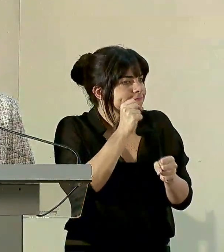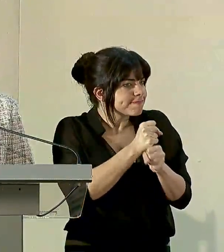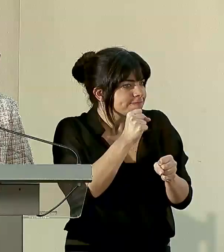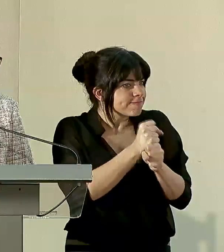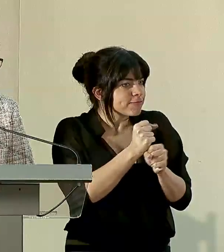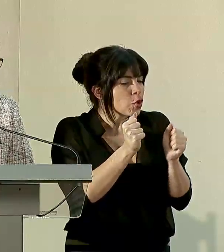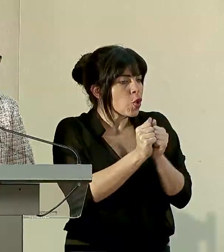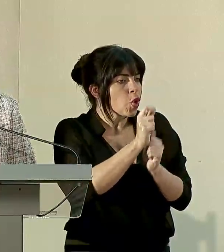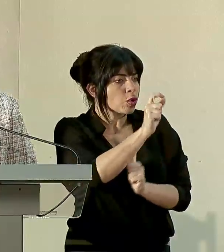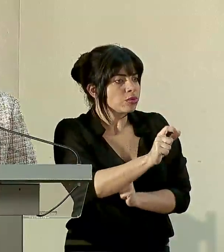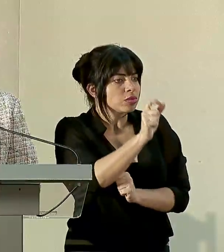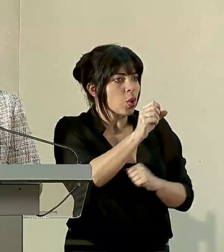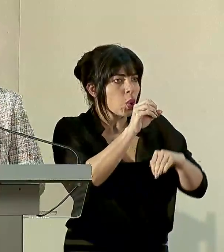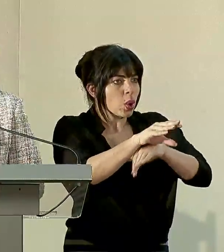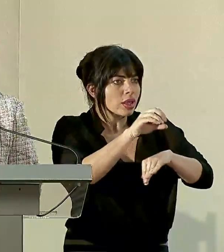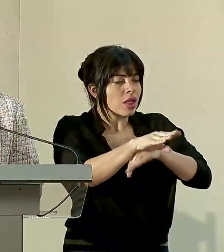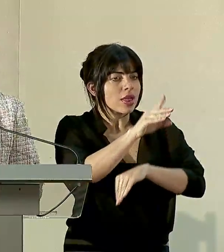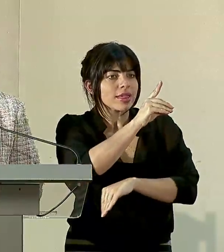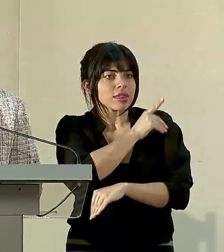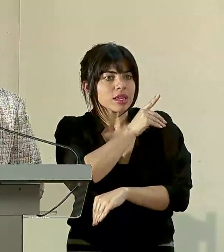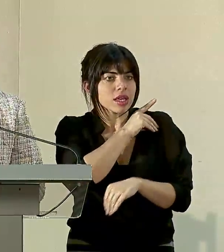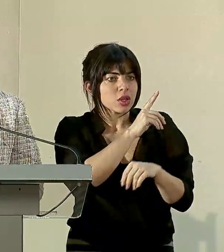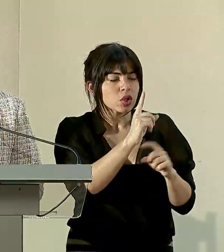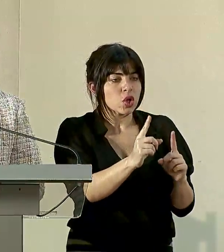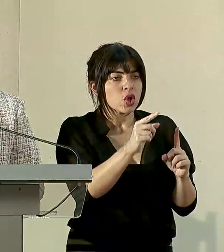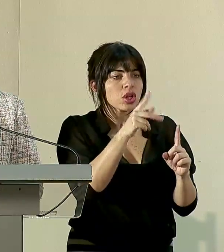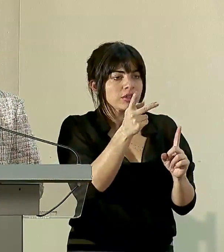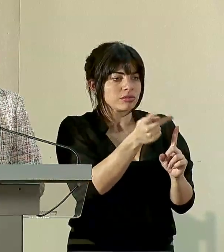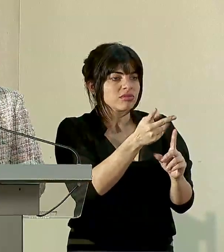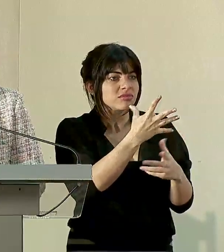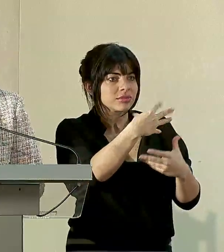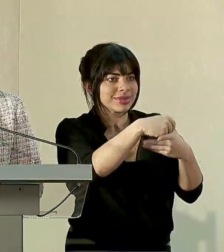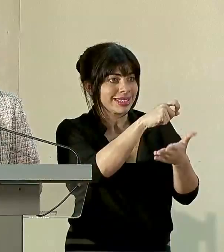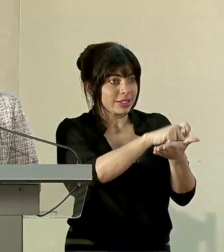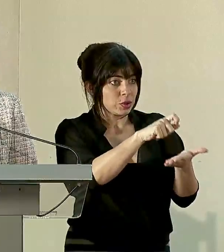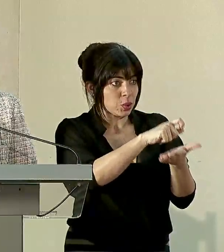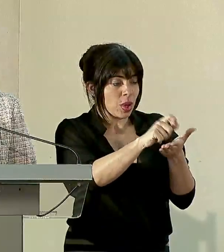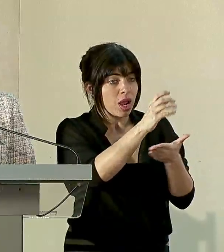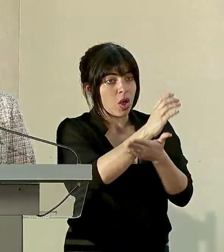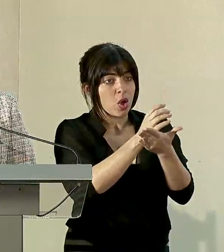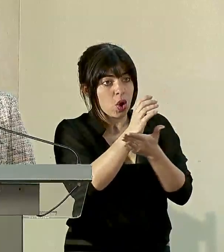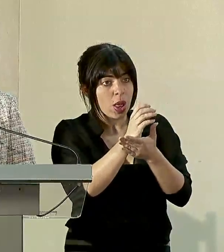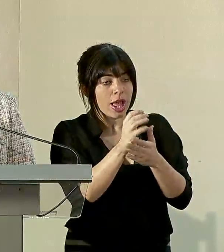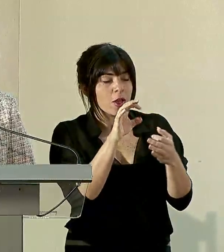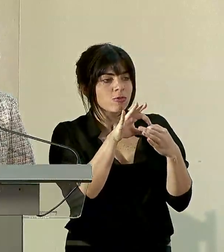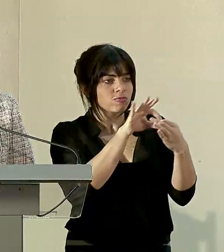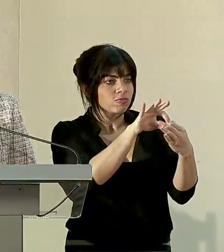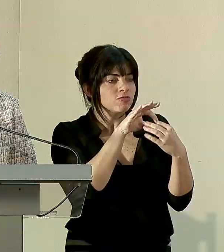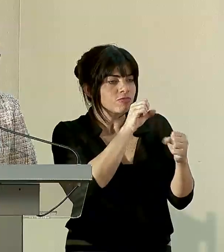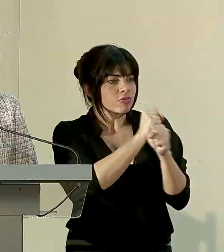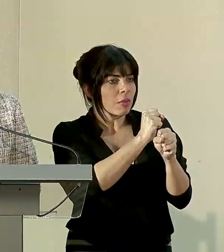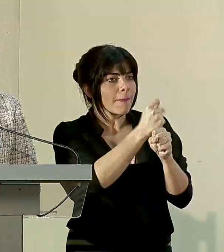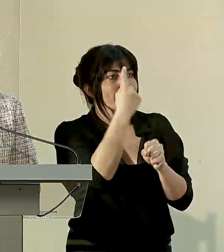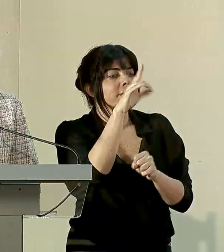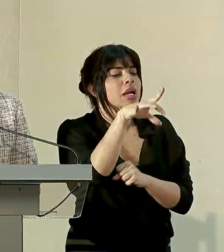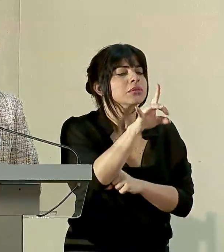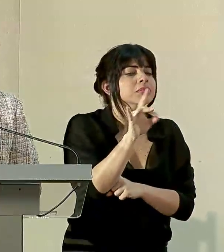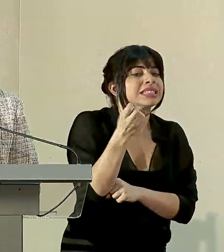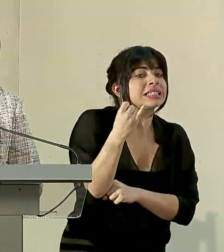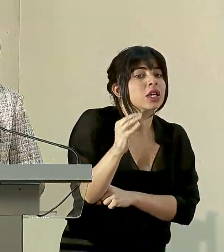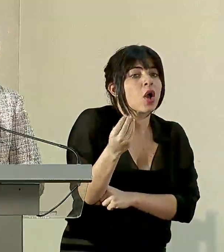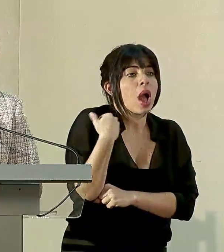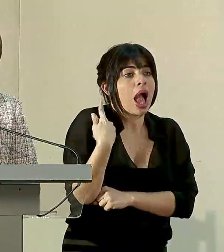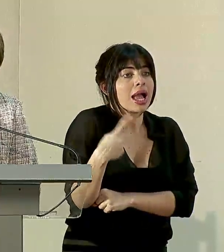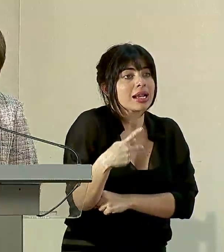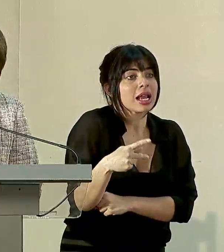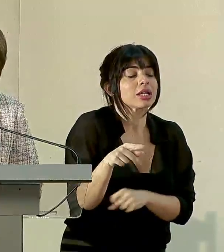trabajar con los orientadores, con los directores de las escuelas y de los colegios para detectar menores en riesgo y